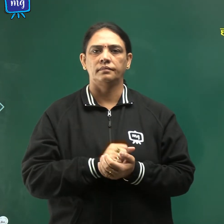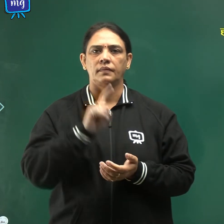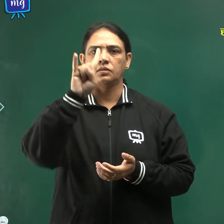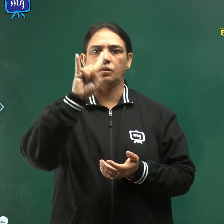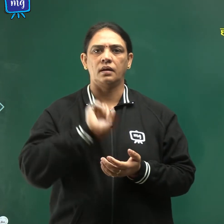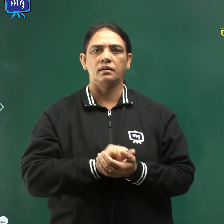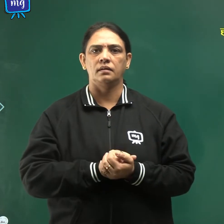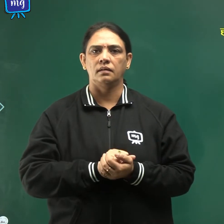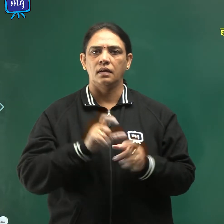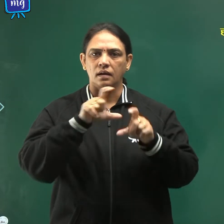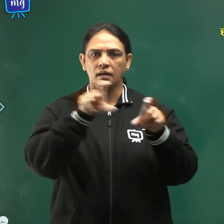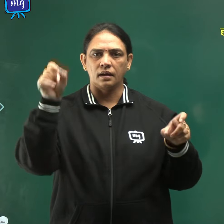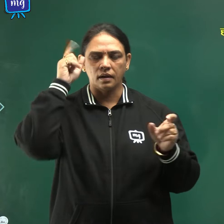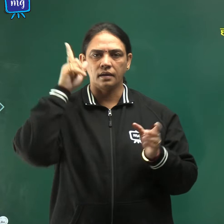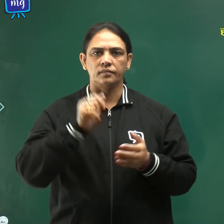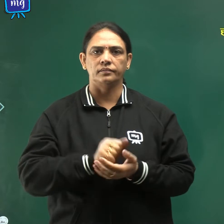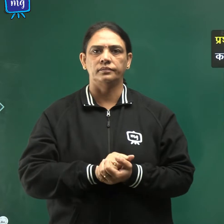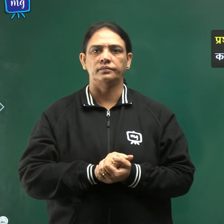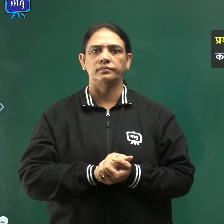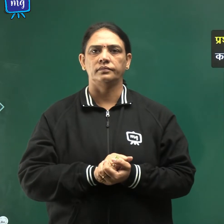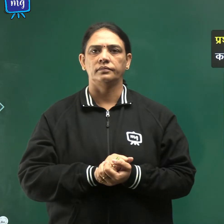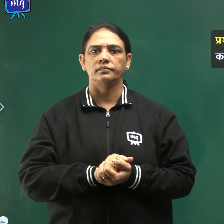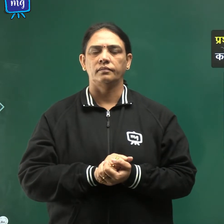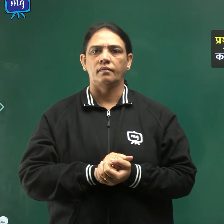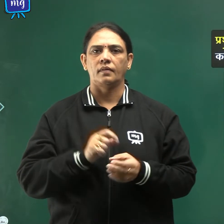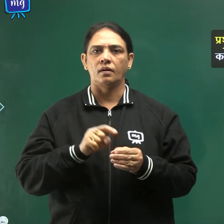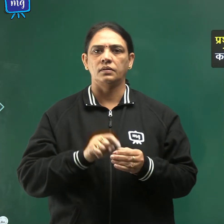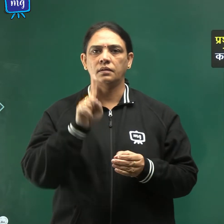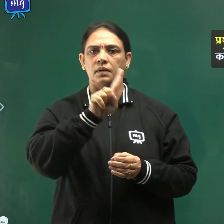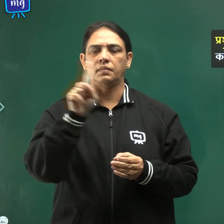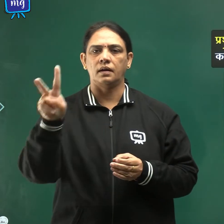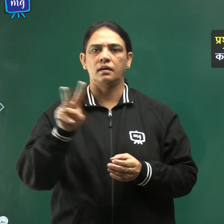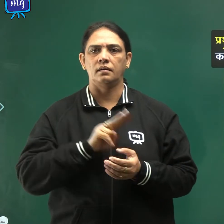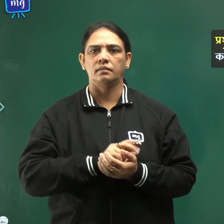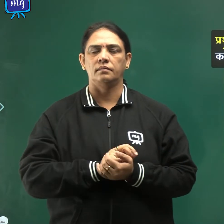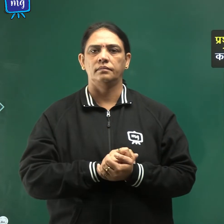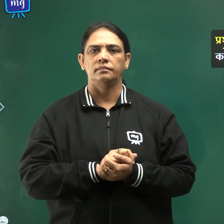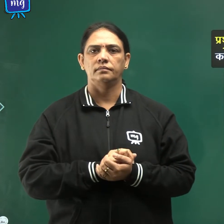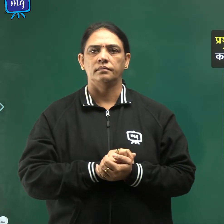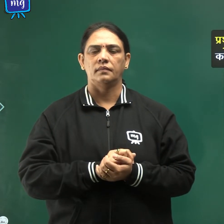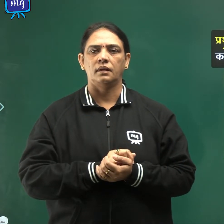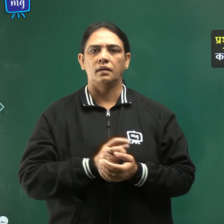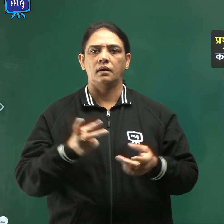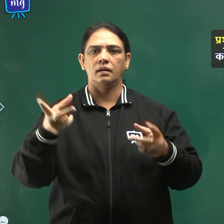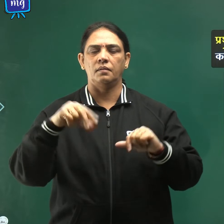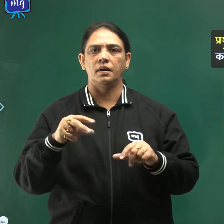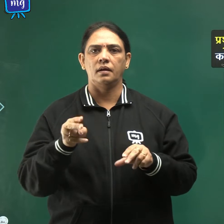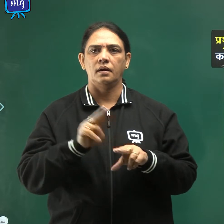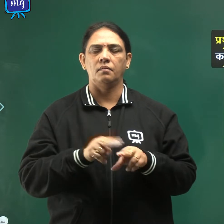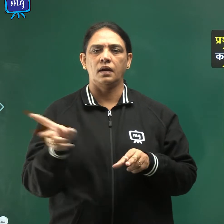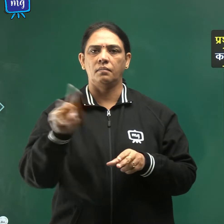16। समझ आ गया। प्रश्न नंबर 12, निम्न बारंबारता